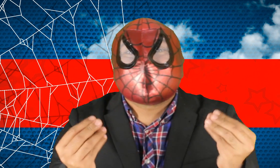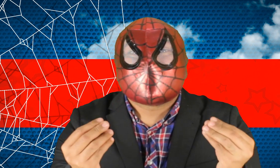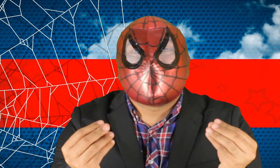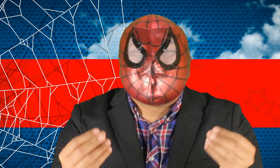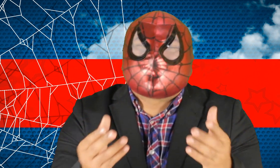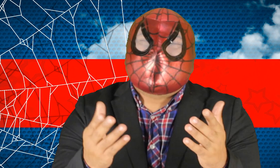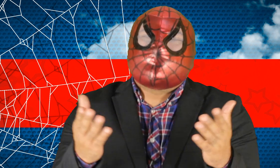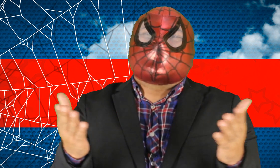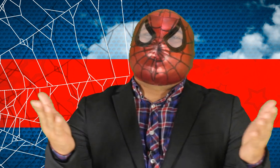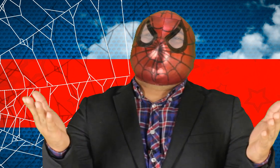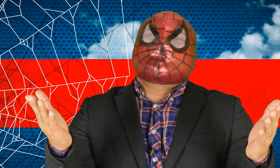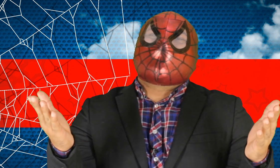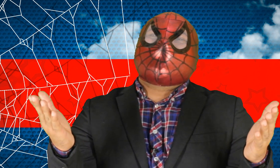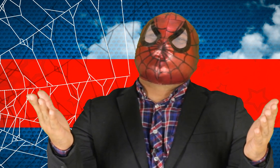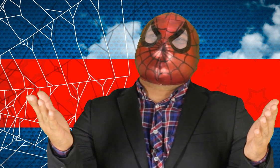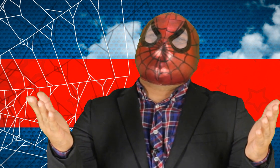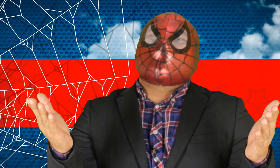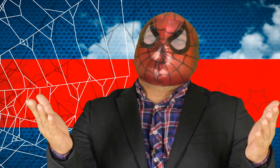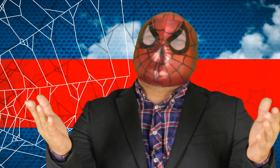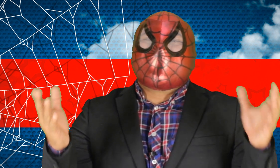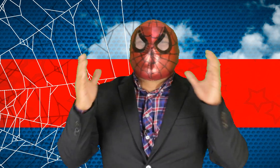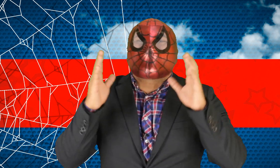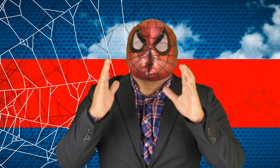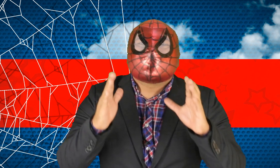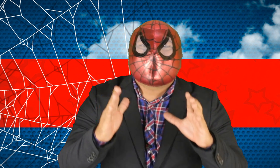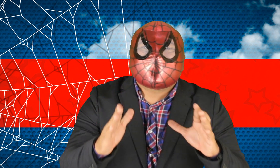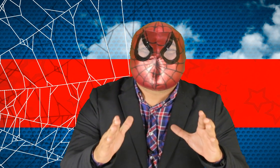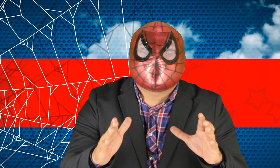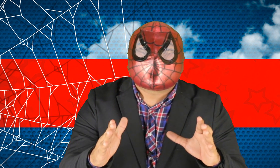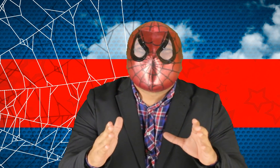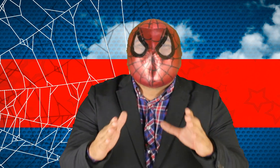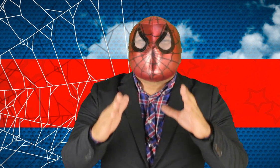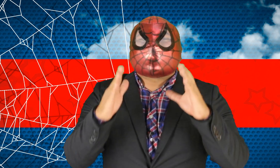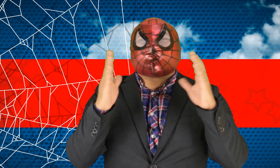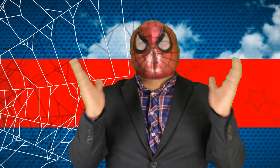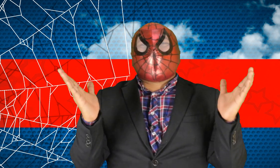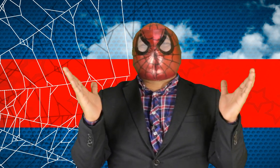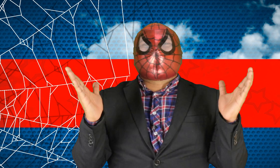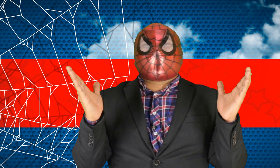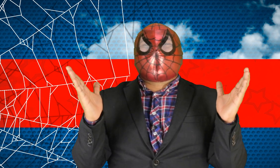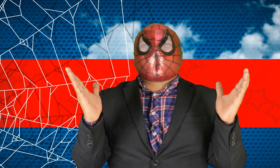de todo, sería imposible que se vuelva a inundar Villahermosa porque todas esas fosas van a servir como vasos